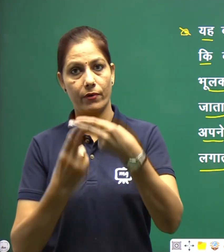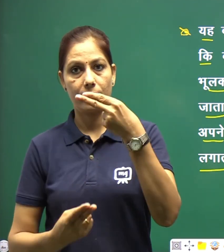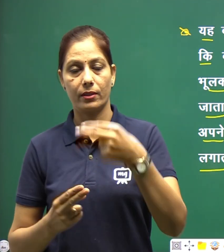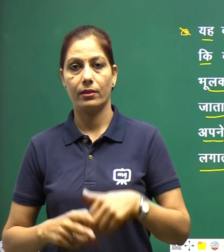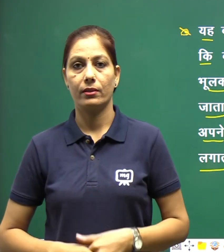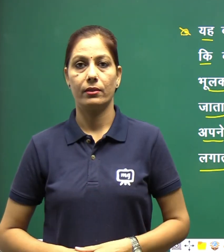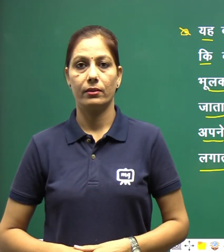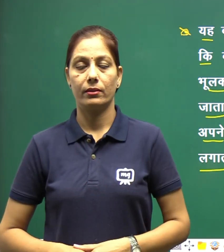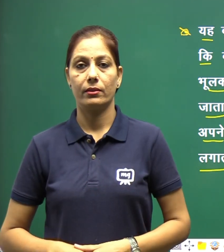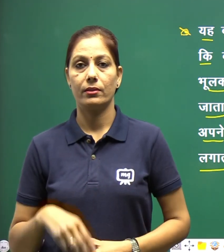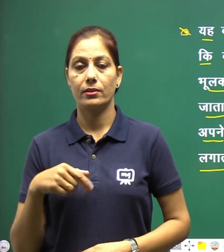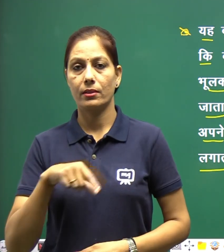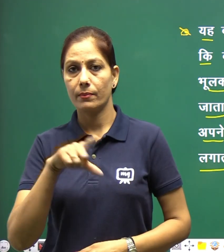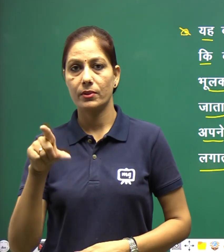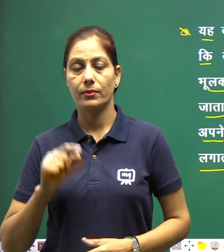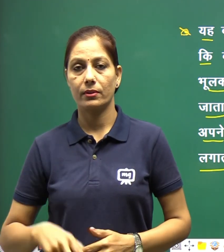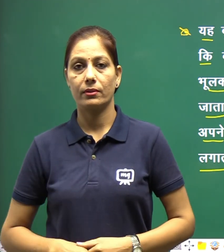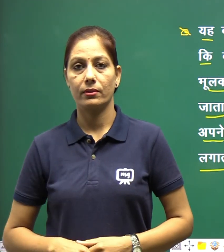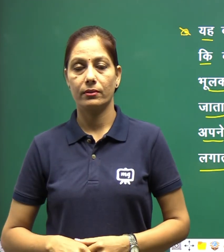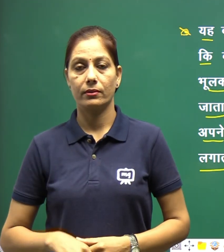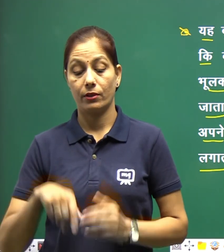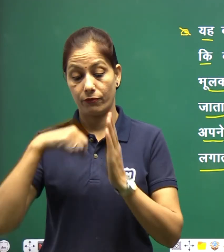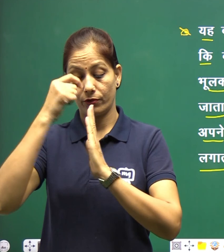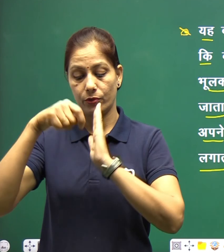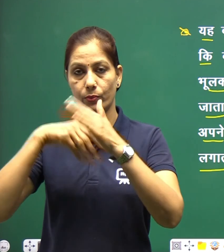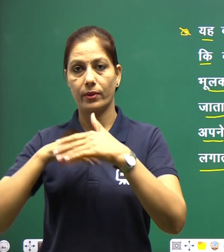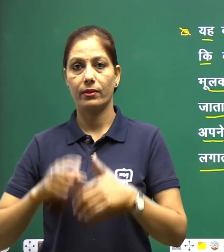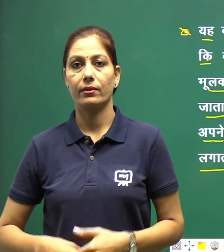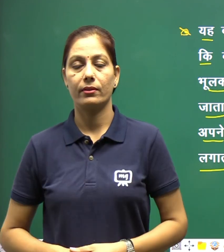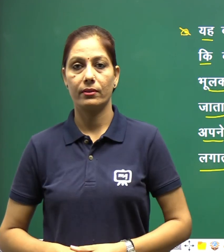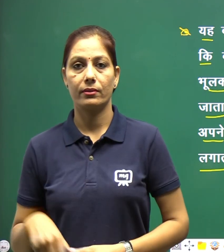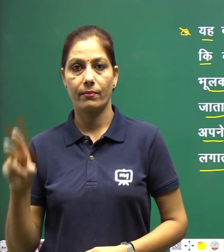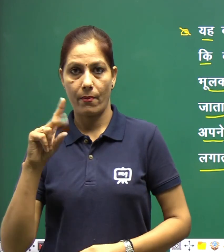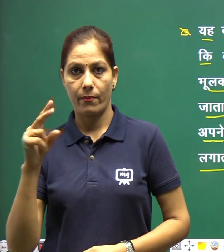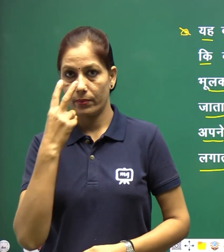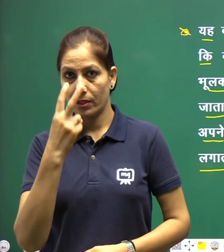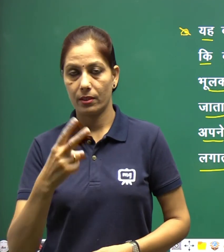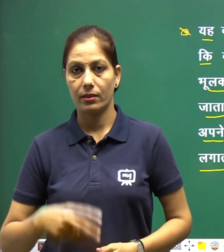है। इसे आप वीडियो में बार बार